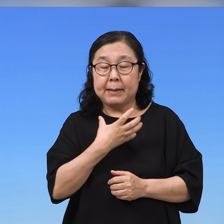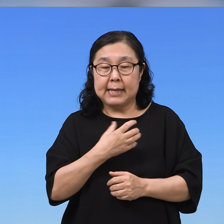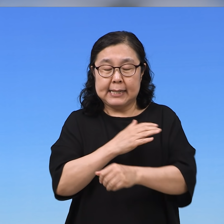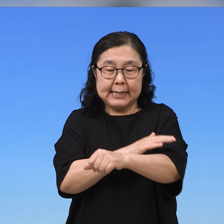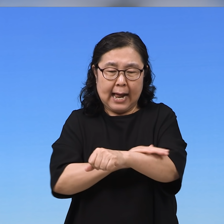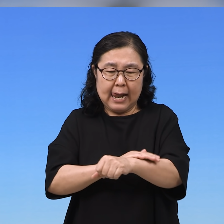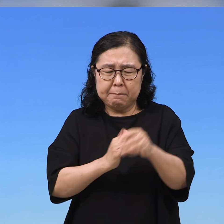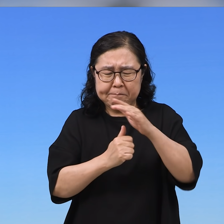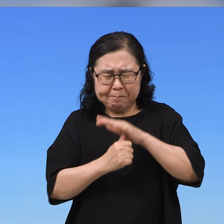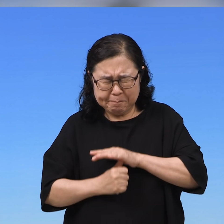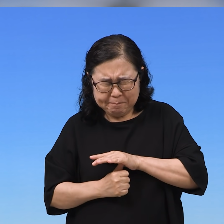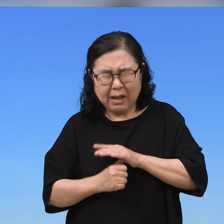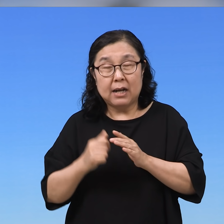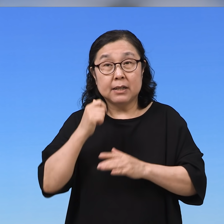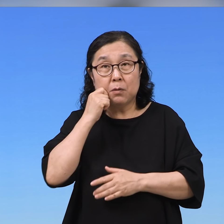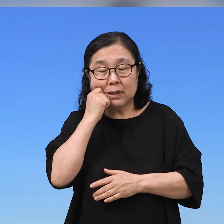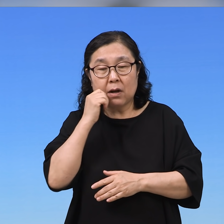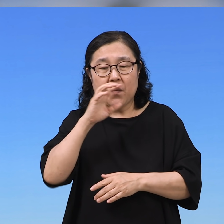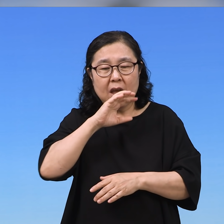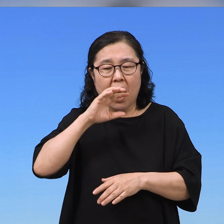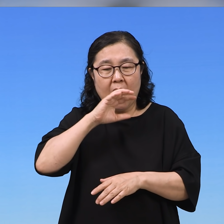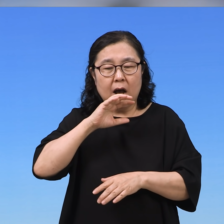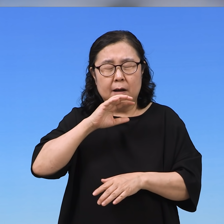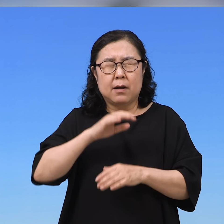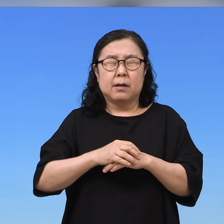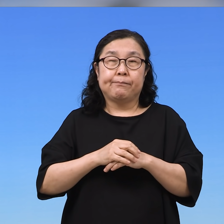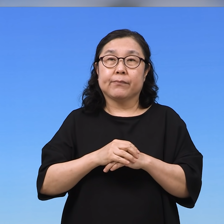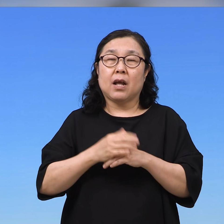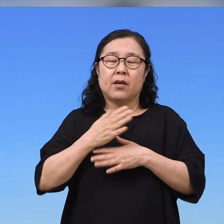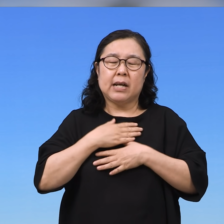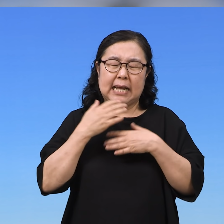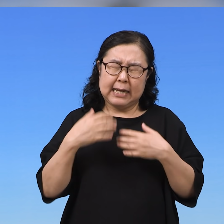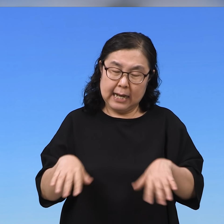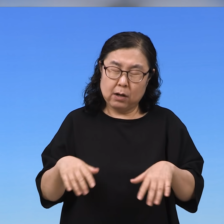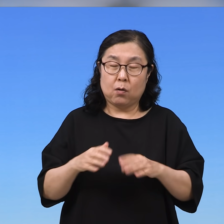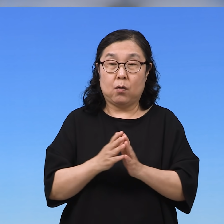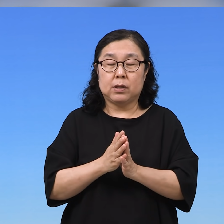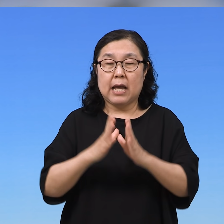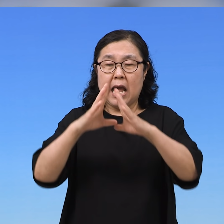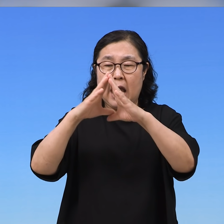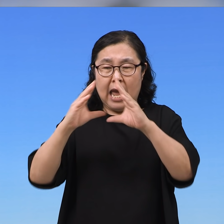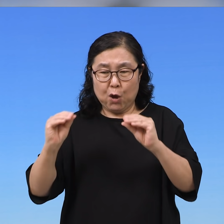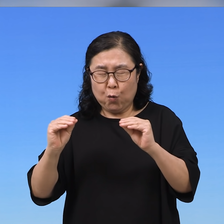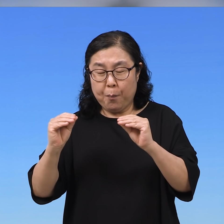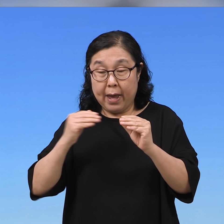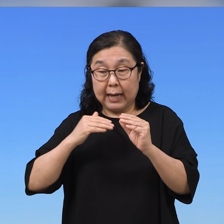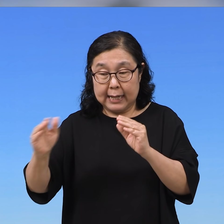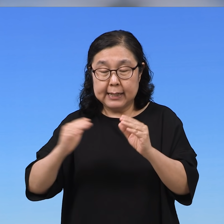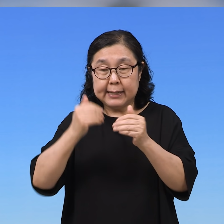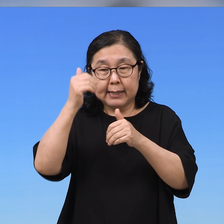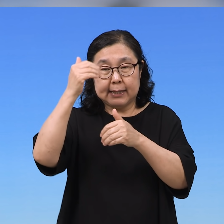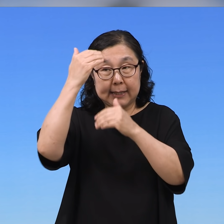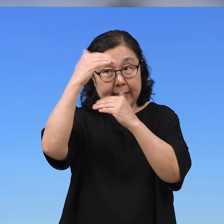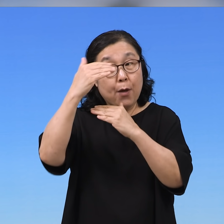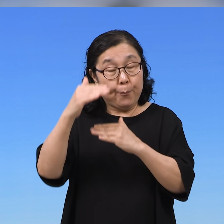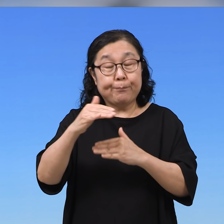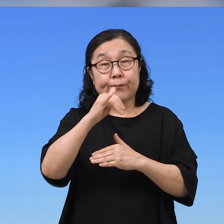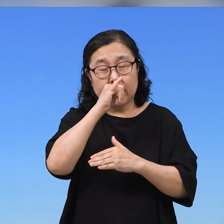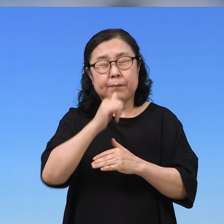잘 이제 견뎌내지 못하고 그냥 연약함에 빠지고 뭐 애굽으로 내려가고 이제 이런 내용들이